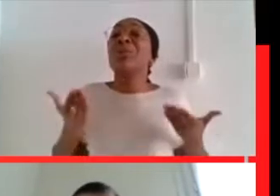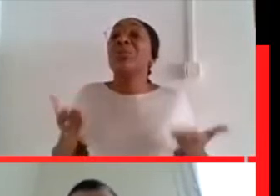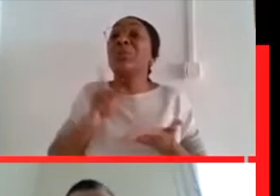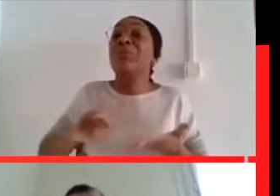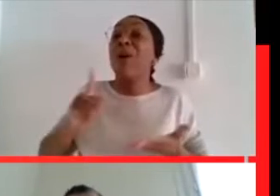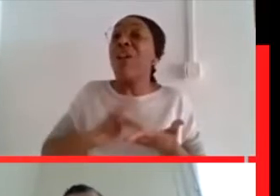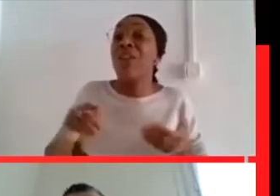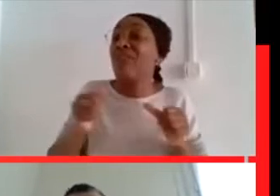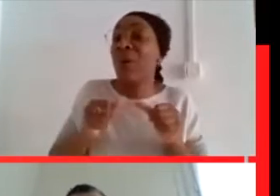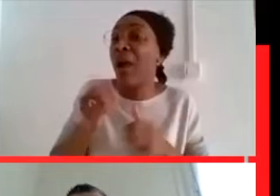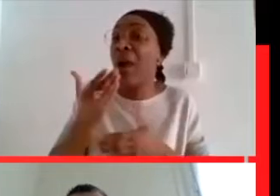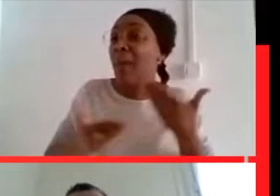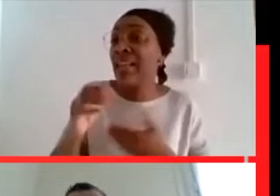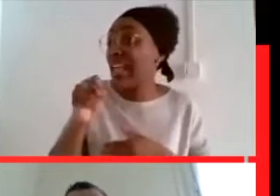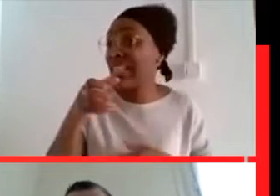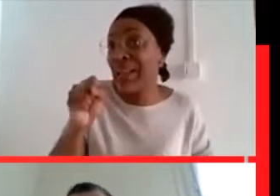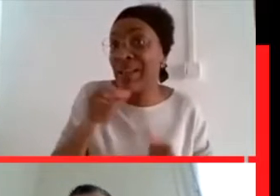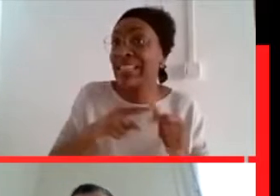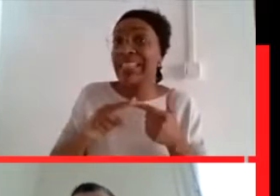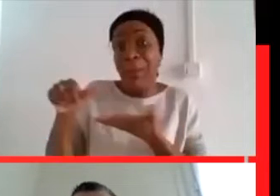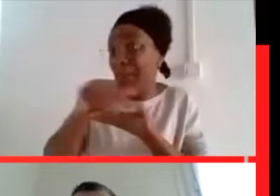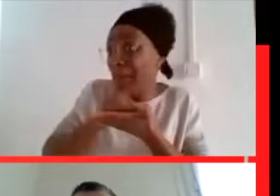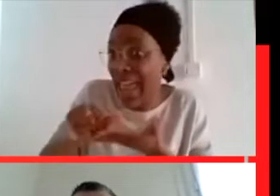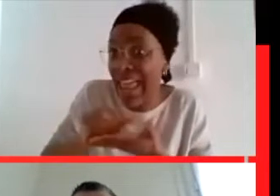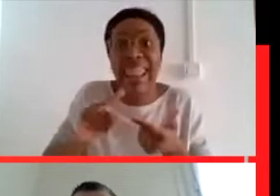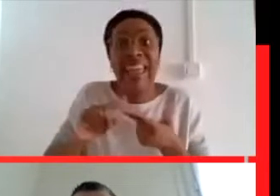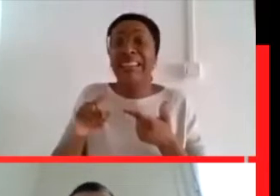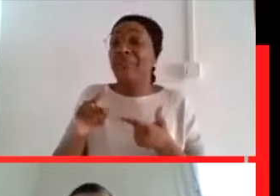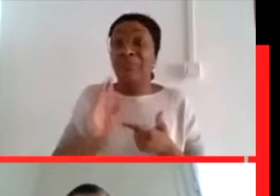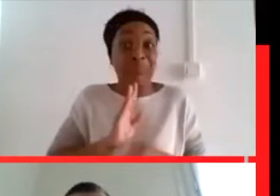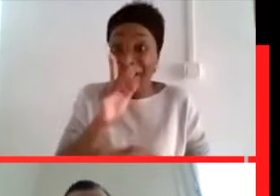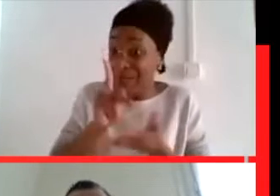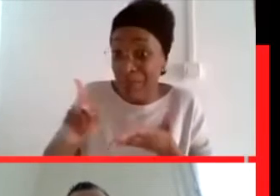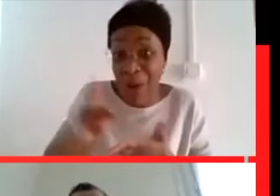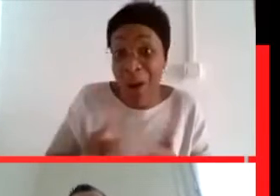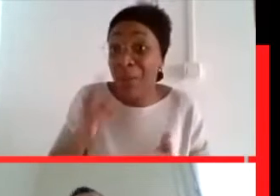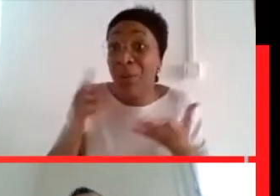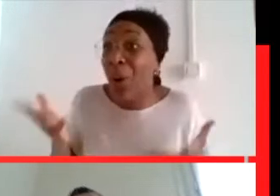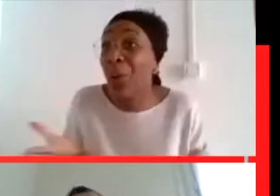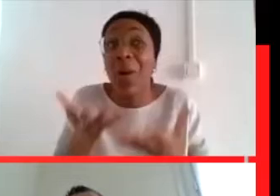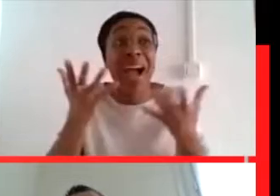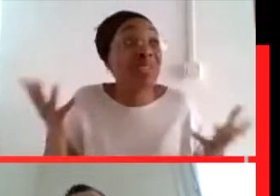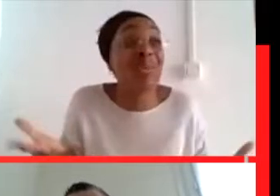aurait appelé, il aurait pris soin en fait. Mais il aurait fortifié la foi eh bien, de ses